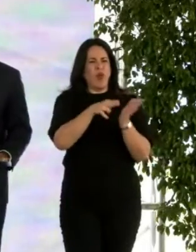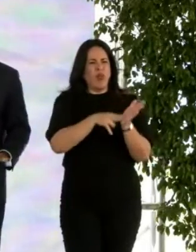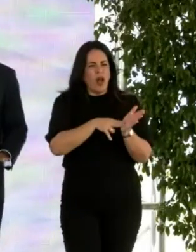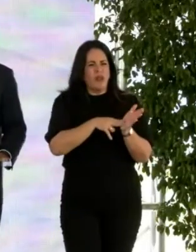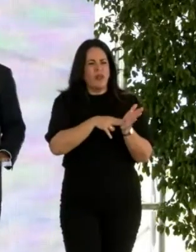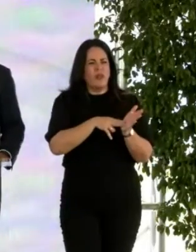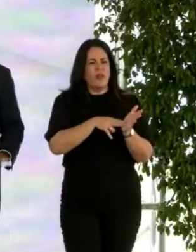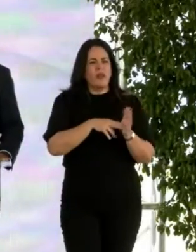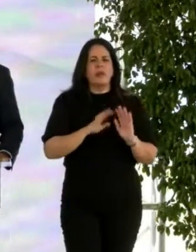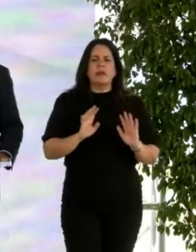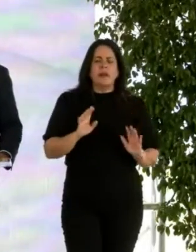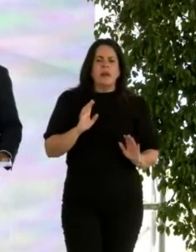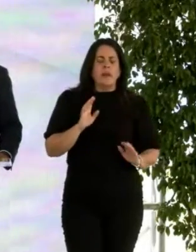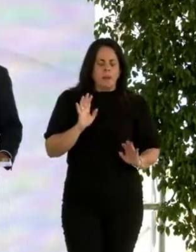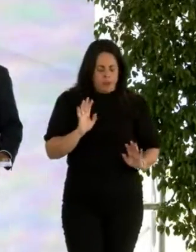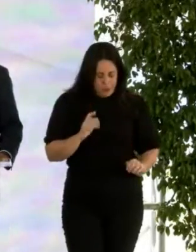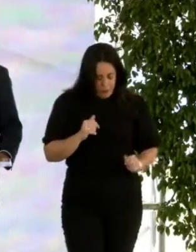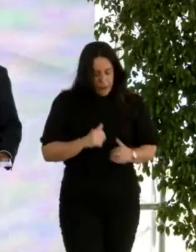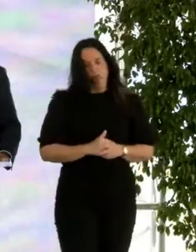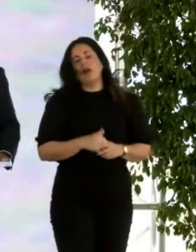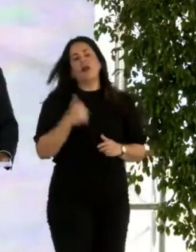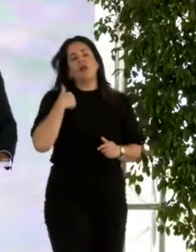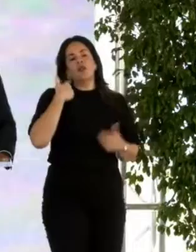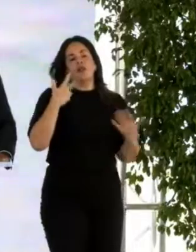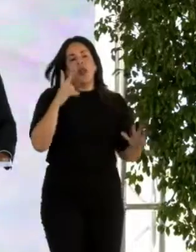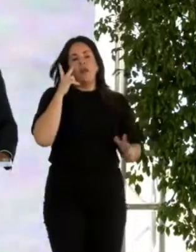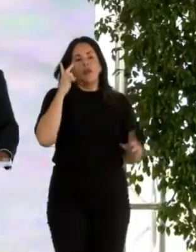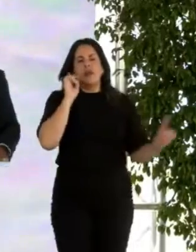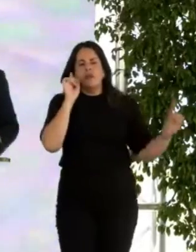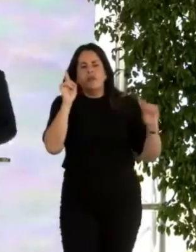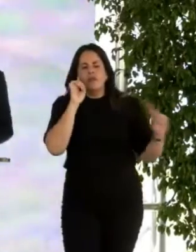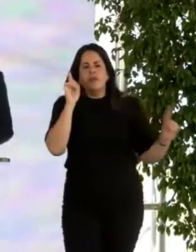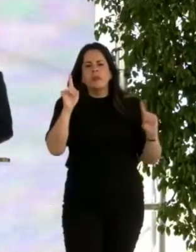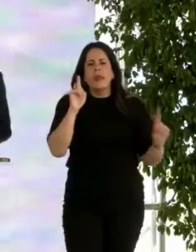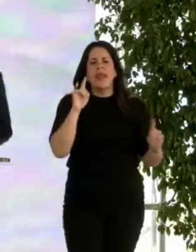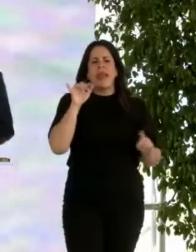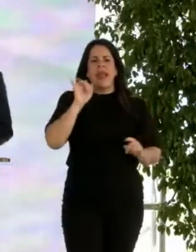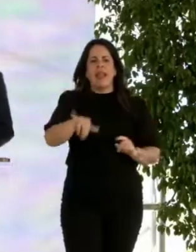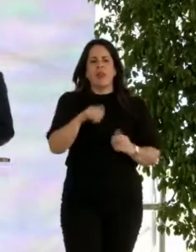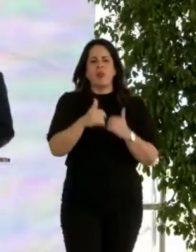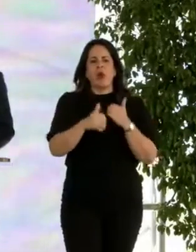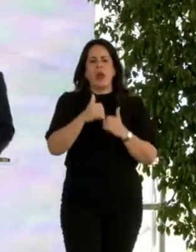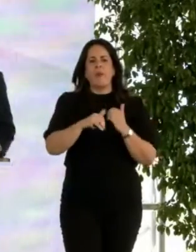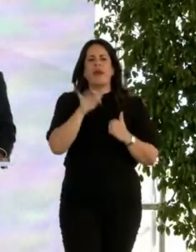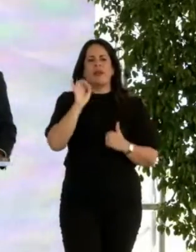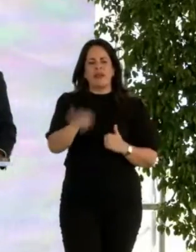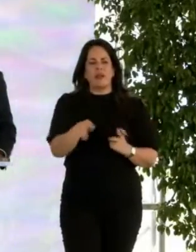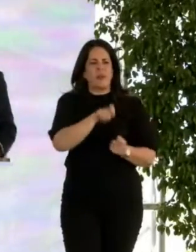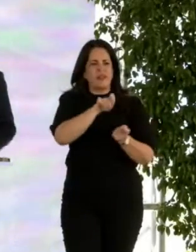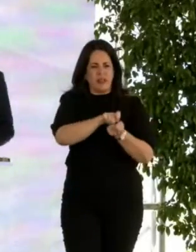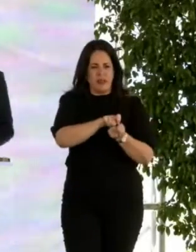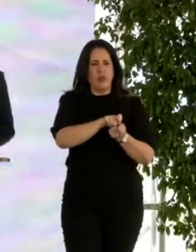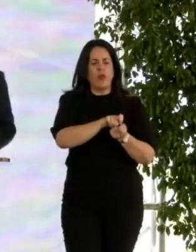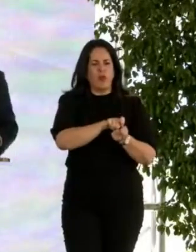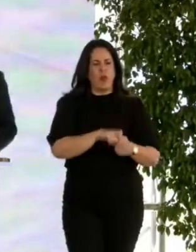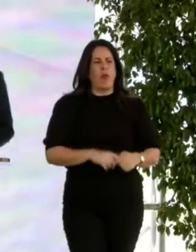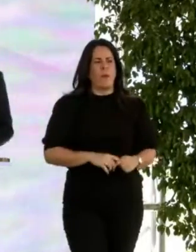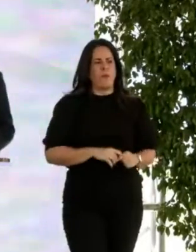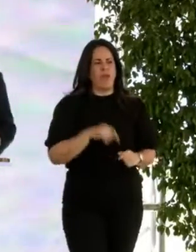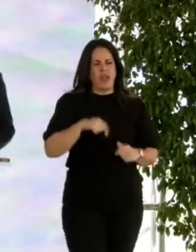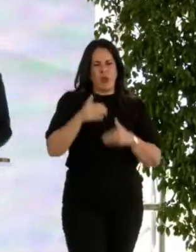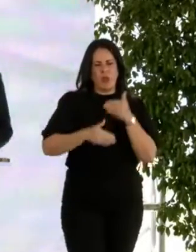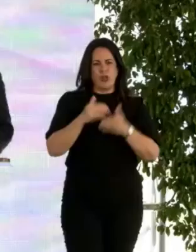combustible está en riesgo. Por lo que yo, por lo que he visto en los medios, parte de la controversia tiene que ver con eso. Aparentemente aquí hubo un